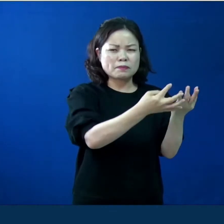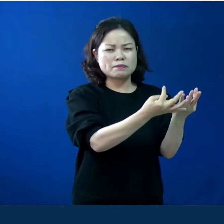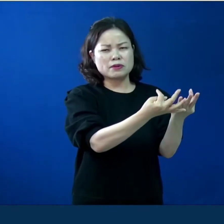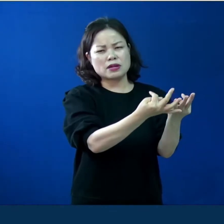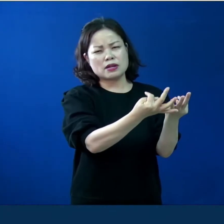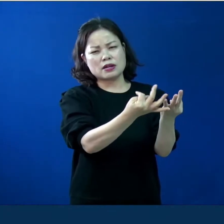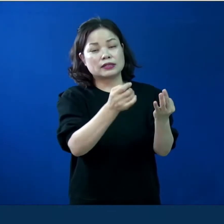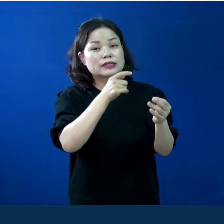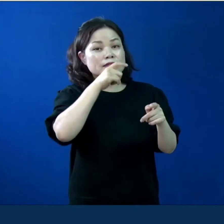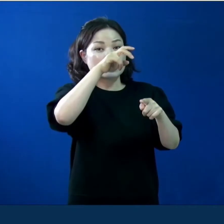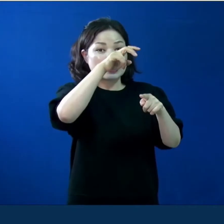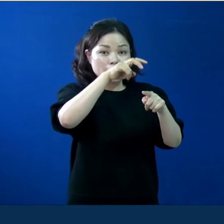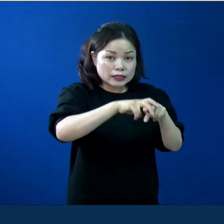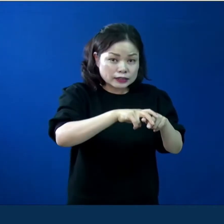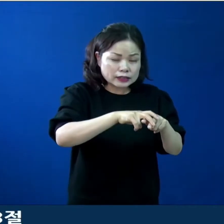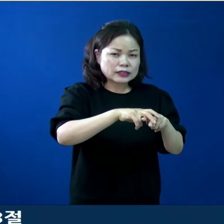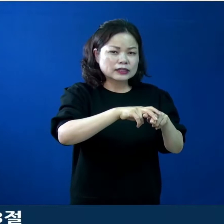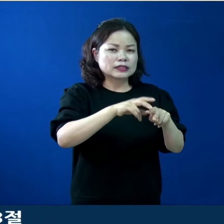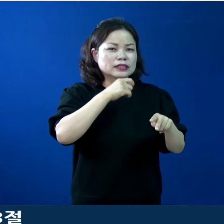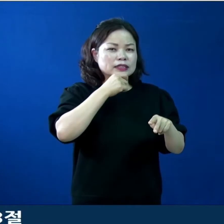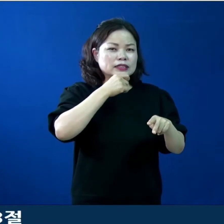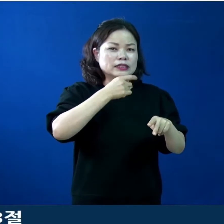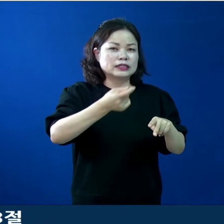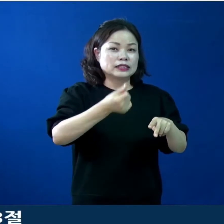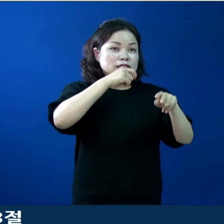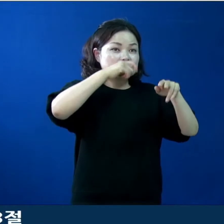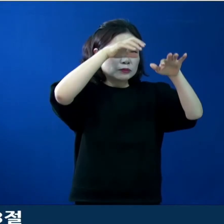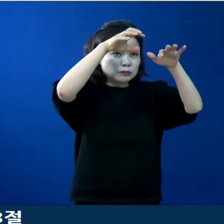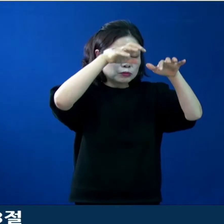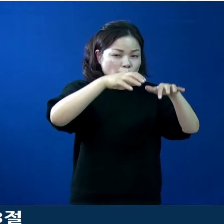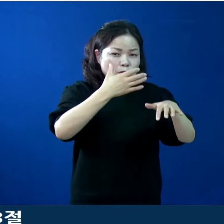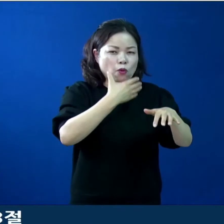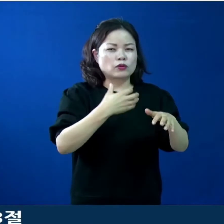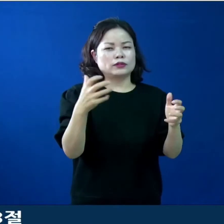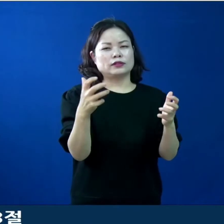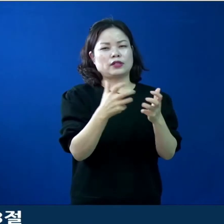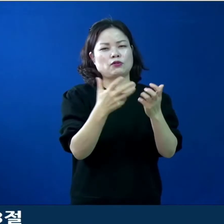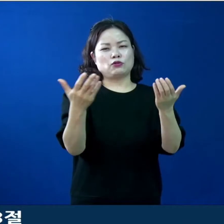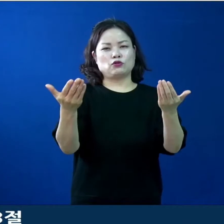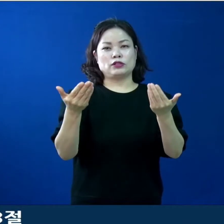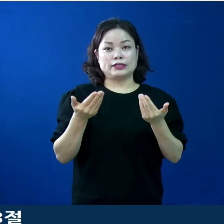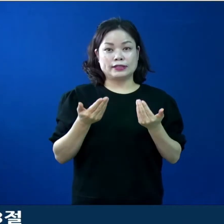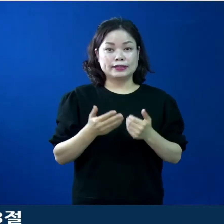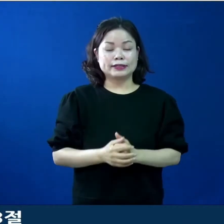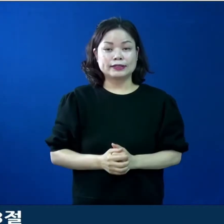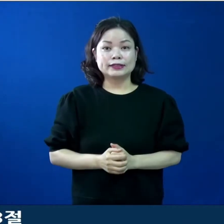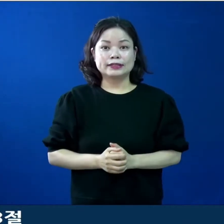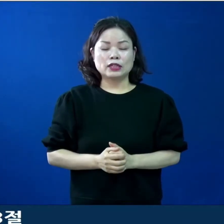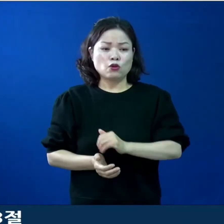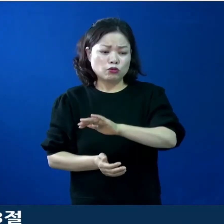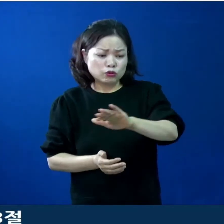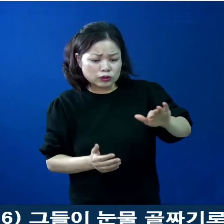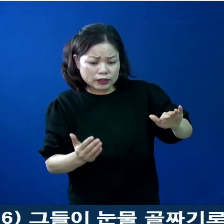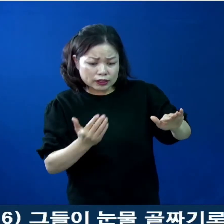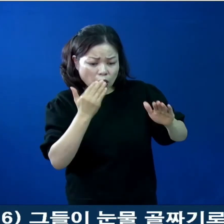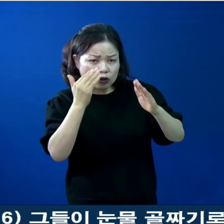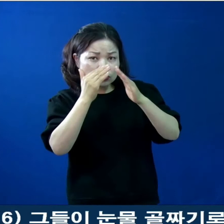있을 것이며 이른 비가 복을 채워주나이다. 우리는